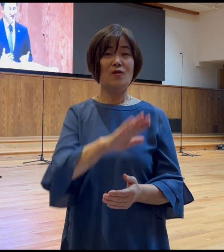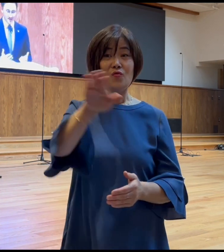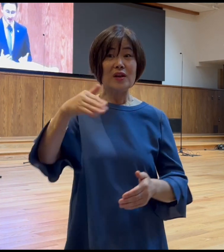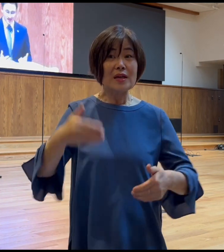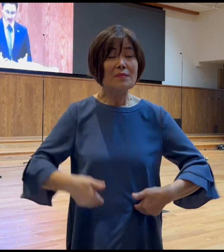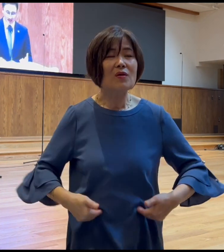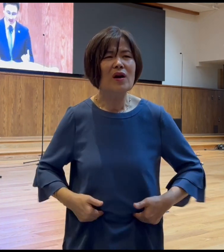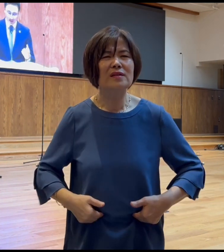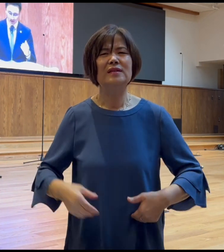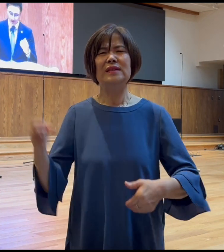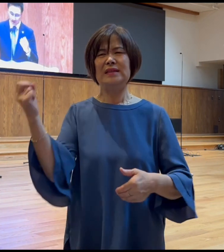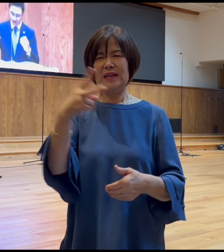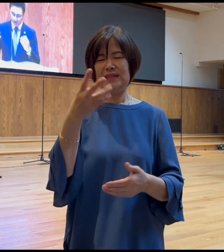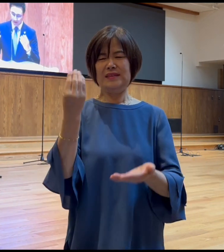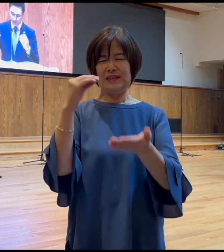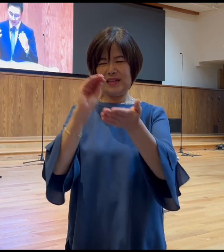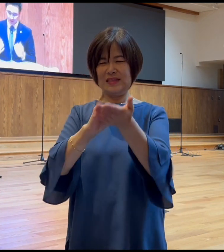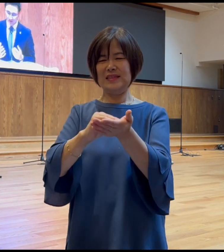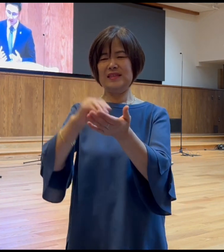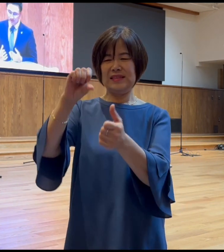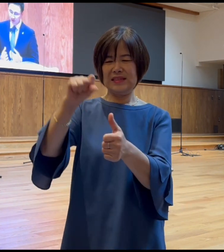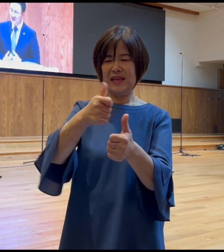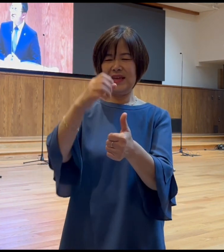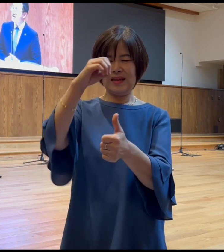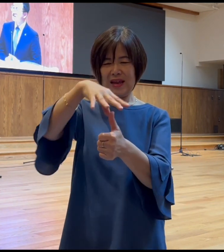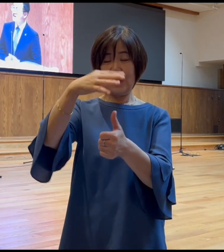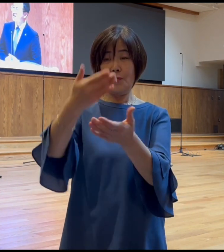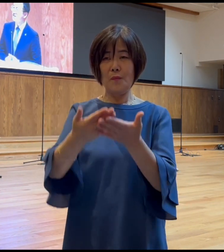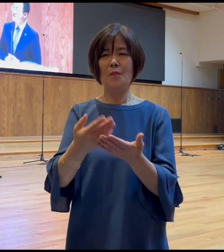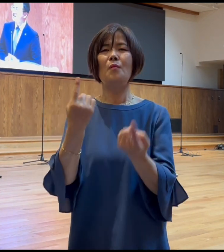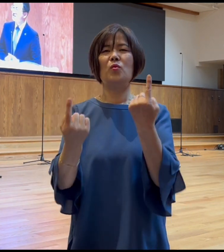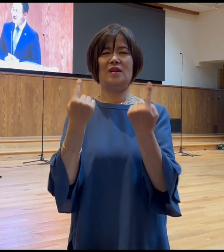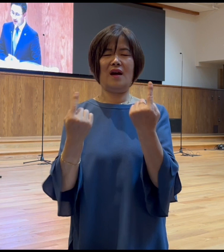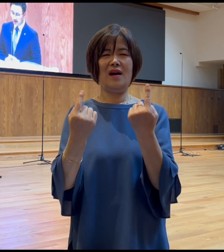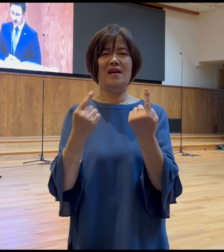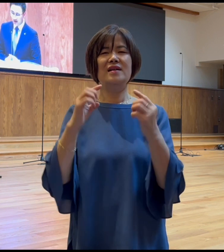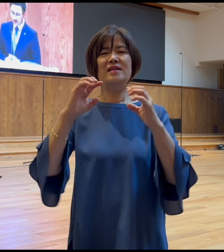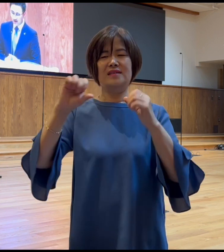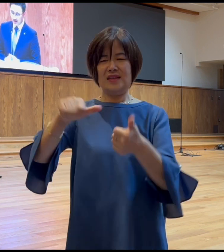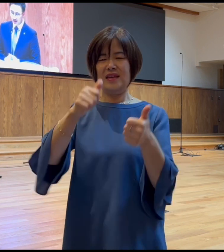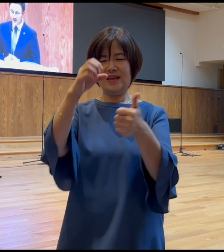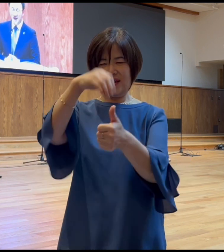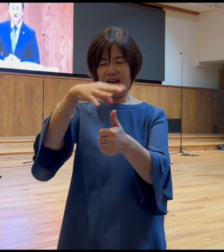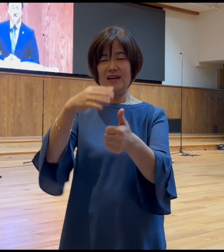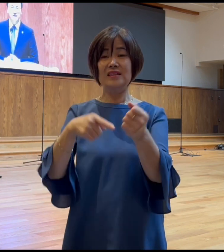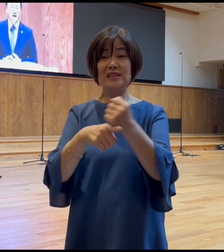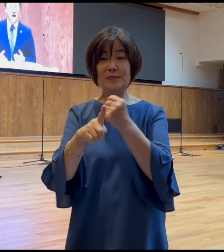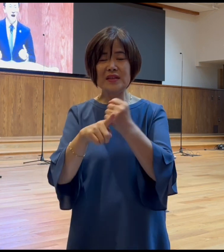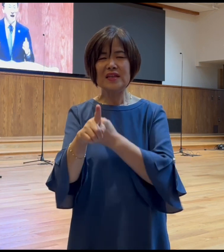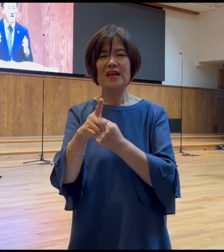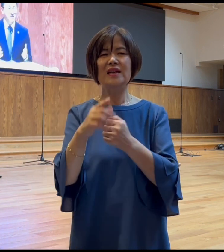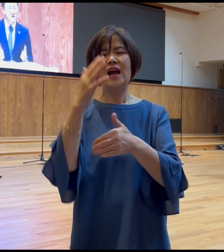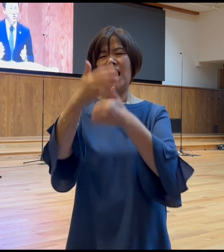필요한 것은 다시 세례를 받는 것이 필요한 것이 아니라 세례가 의미하는 하나님의